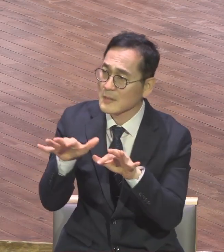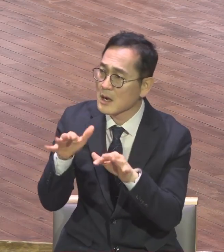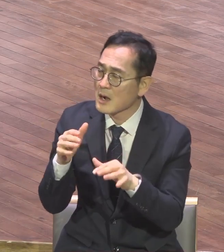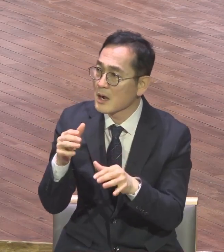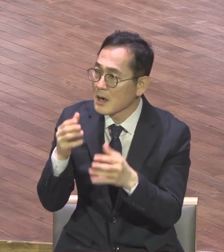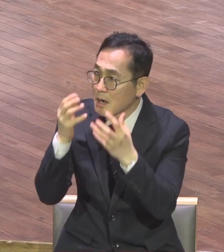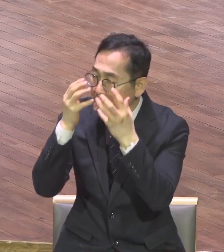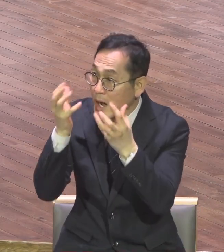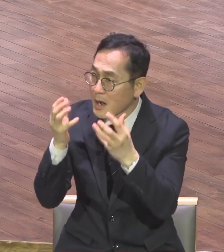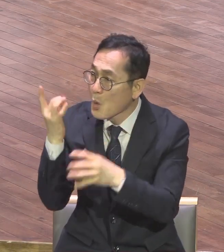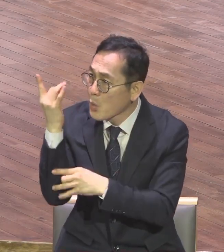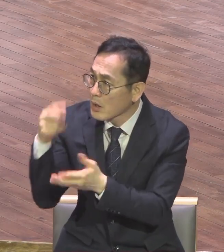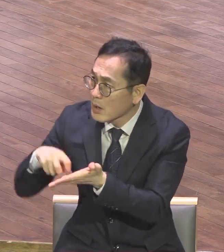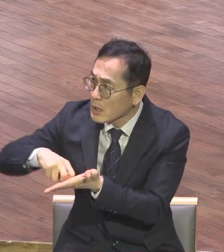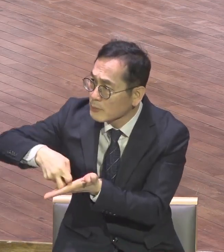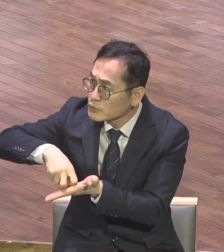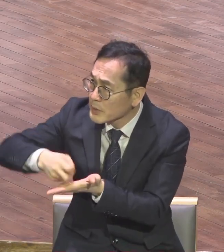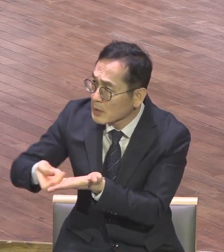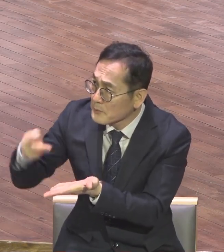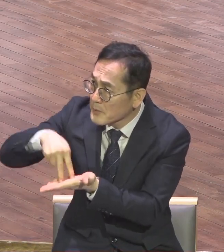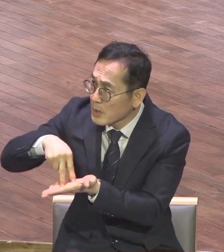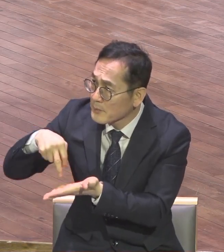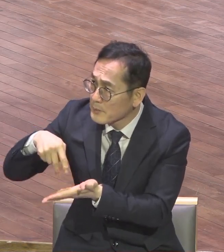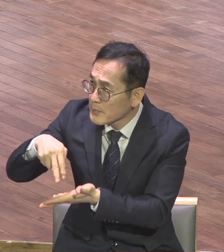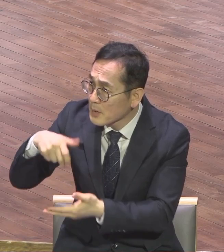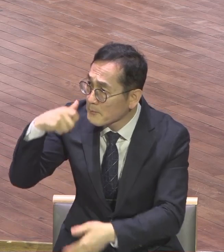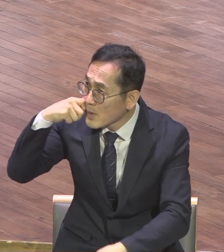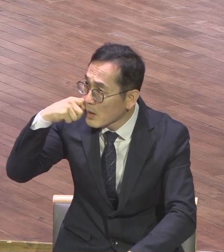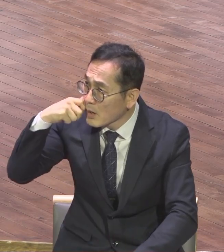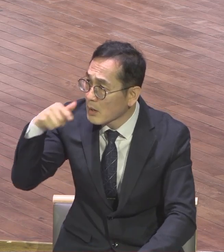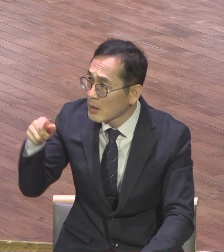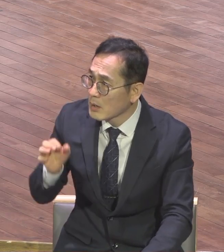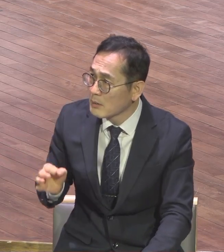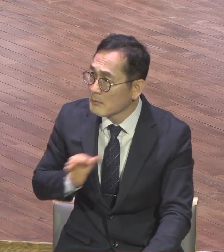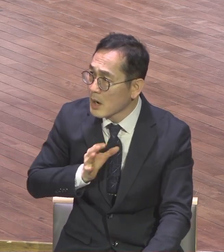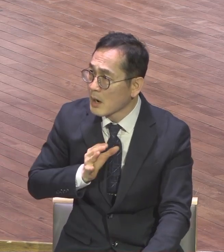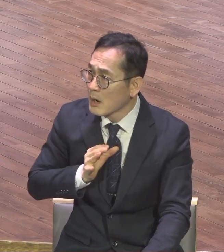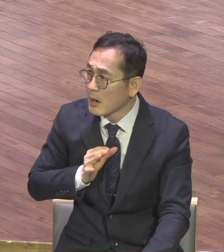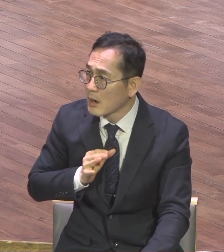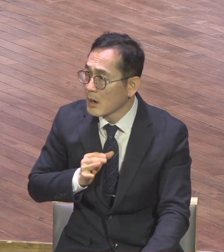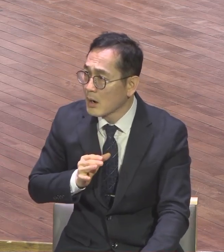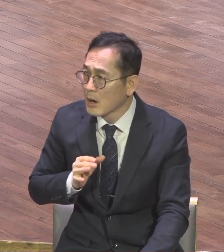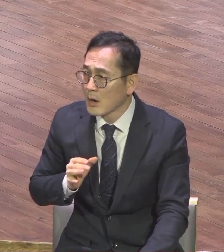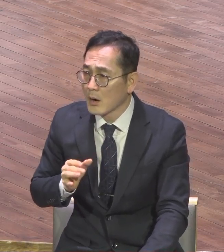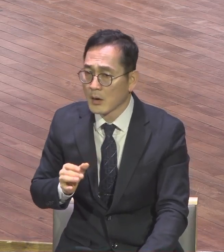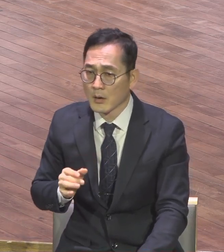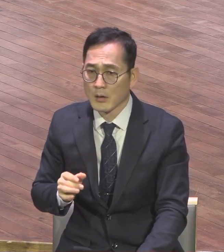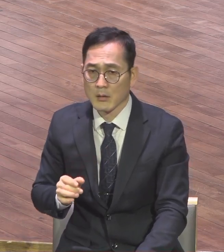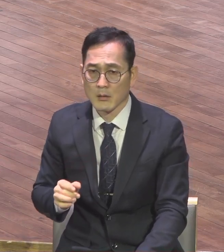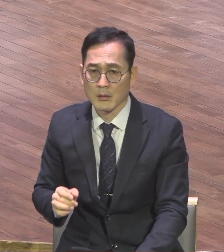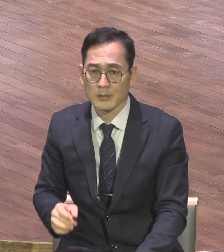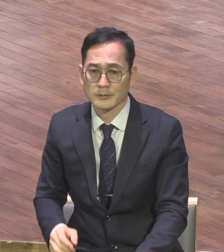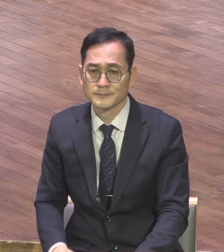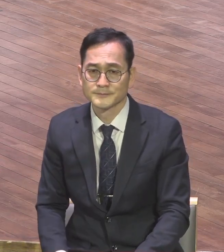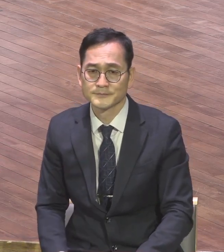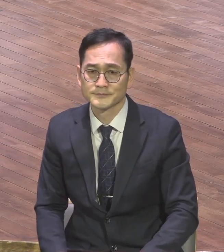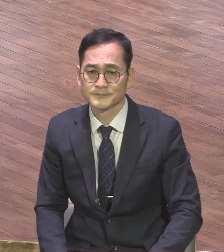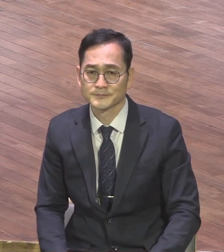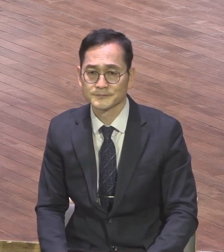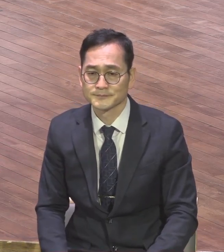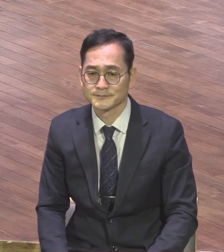보고 그가 본래 성전 미문에 앉아 구걸하던 사람인 줄 알고 그에게 일어난 일로 인하여 심히 놀랍게 여기며